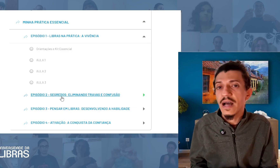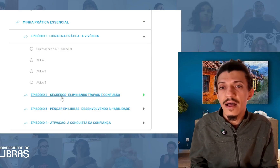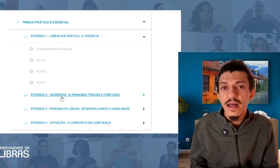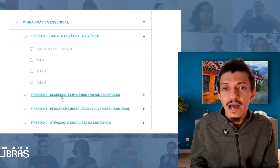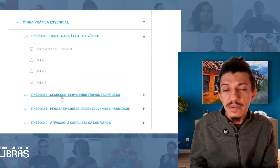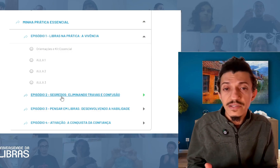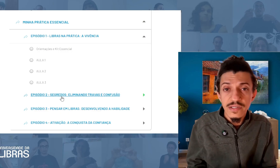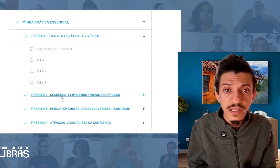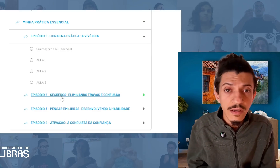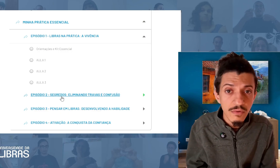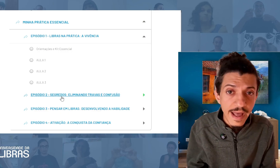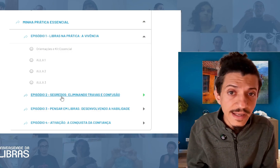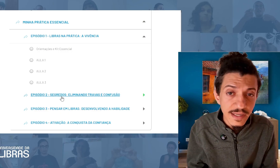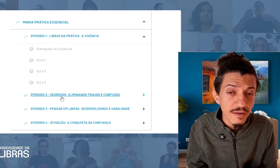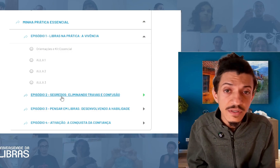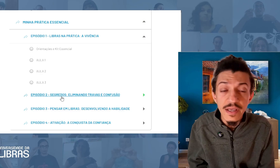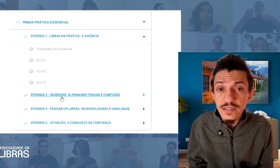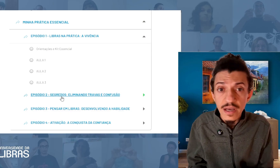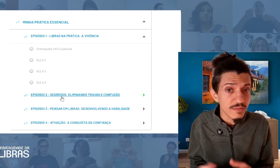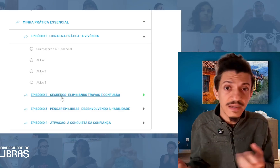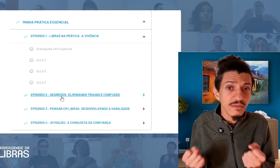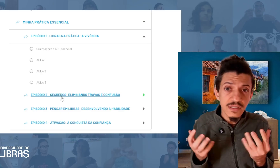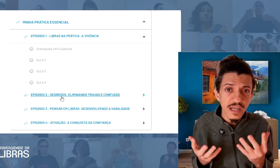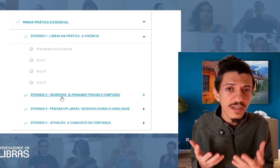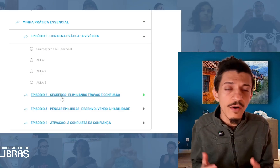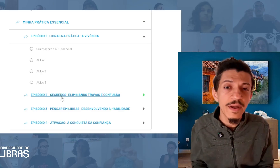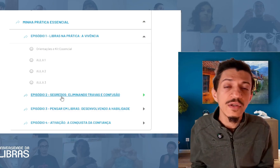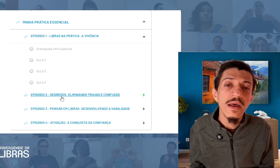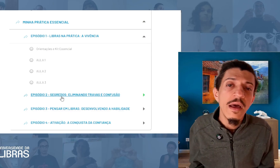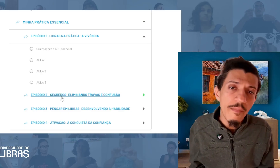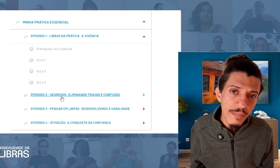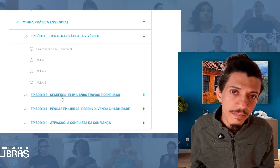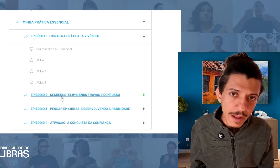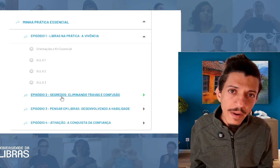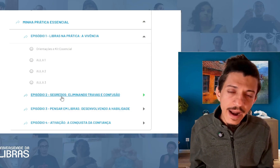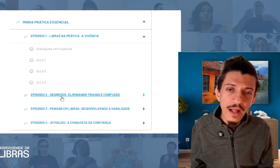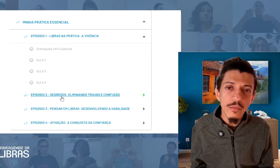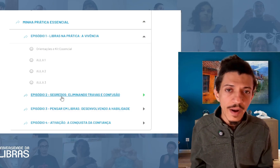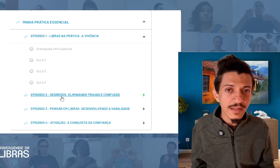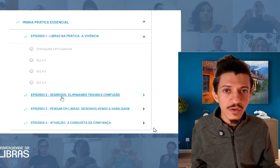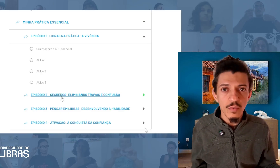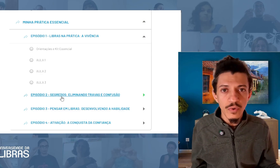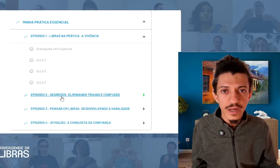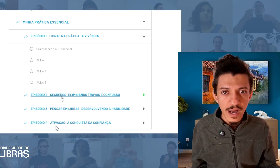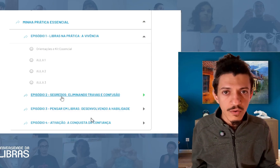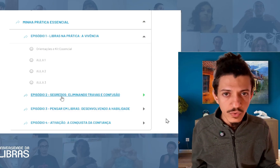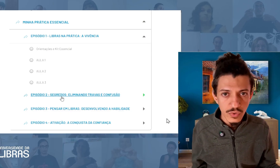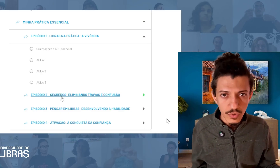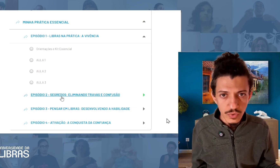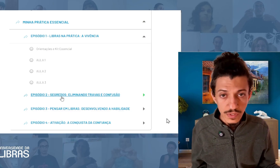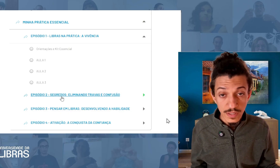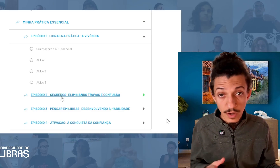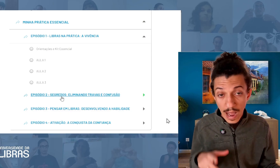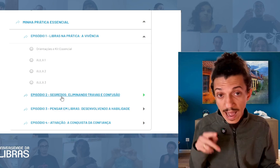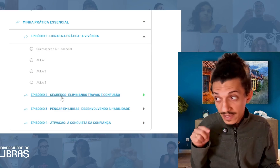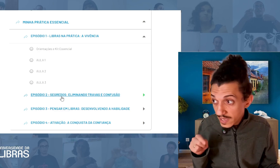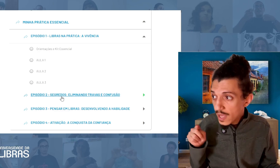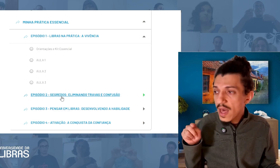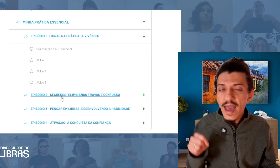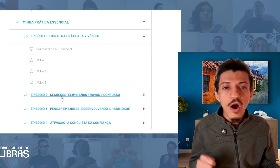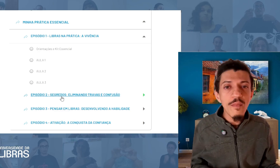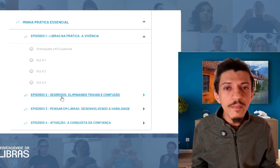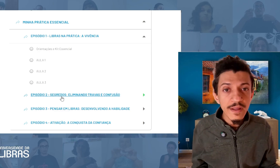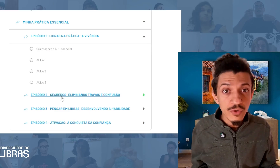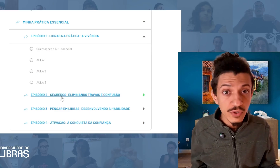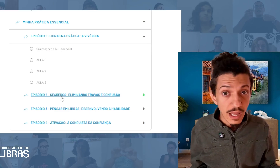já está mais de 5, 10 anos, 15 anos, mas não se sente realmente preparado para se comunicar com os surdos. Então, aqui